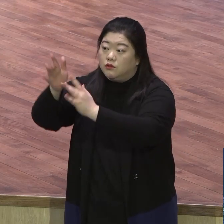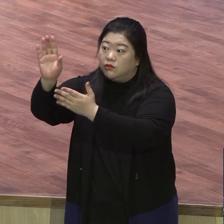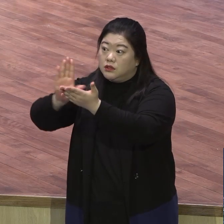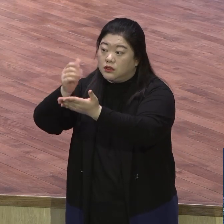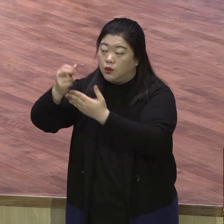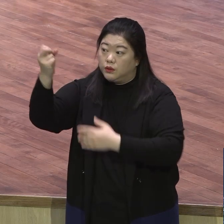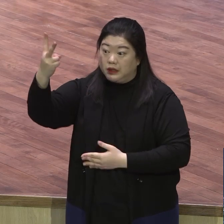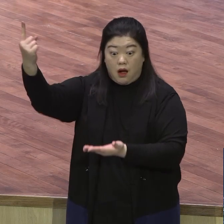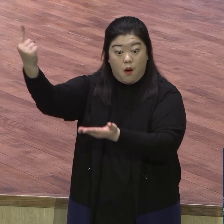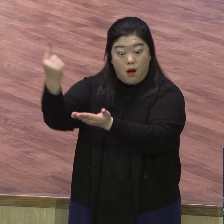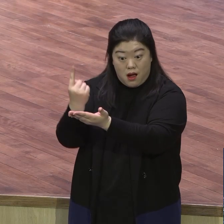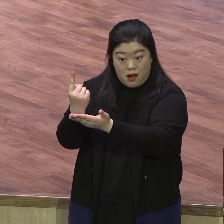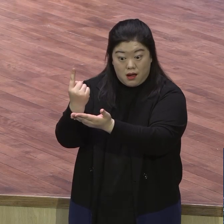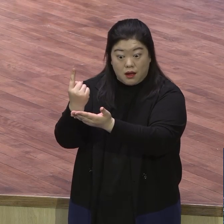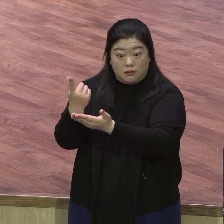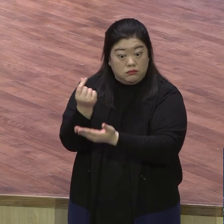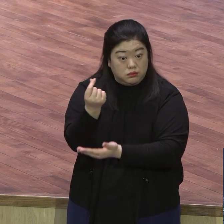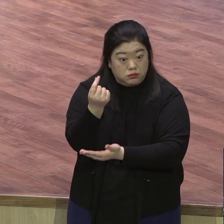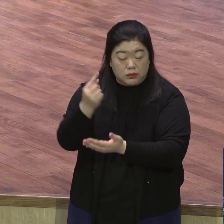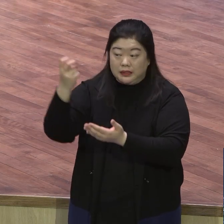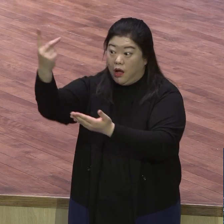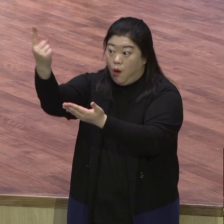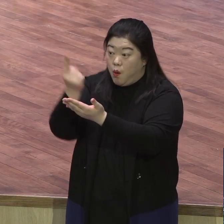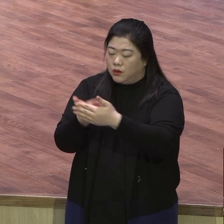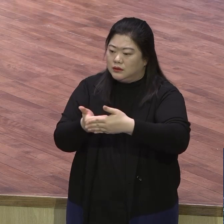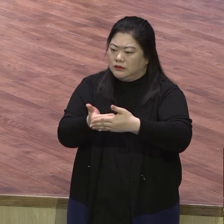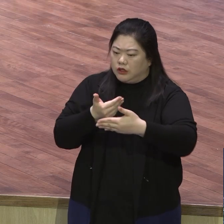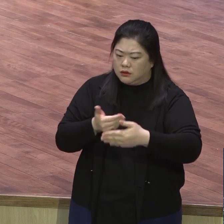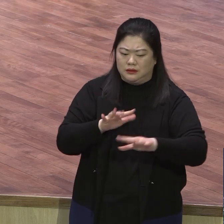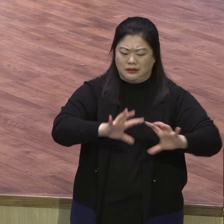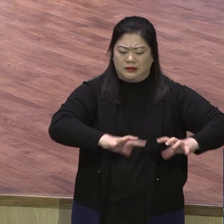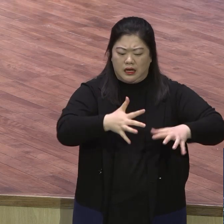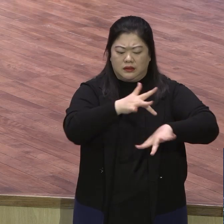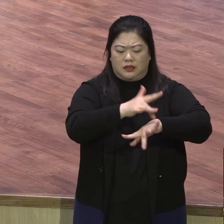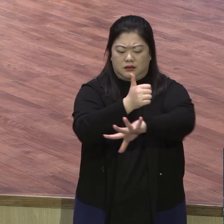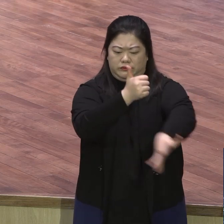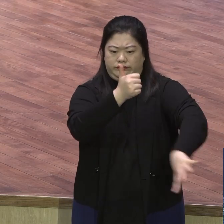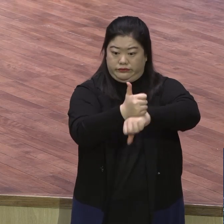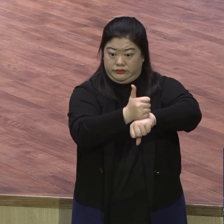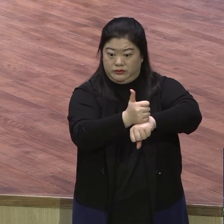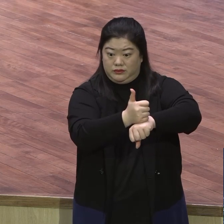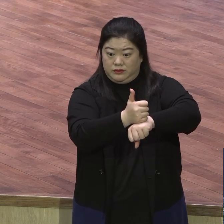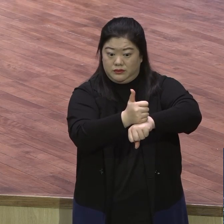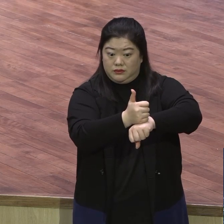사단이 계속해서 왕로로 타는 현장이에요. 이걸 아셔야 돼요.